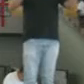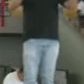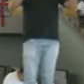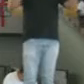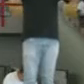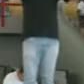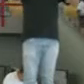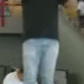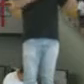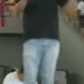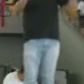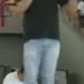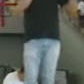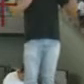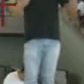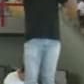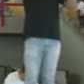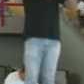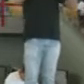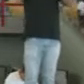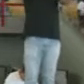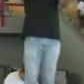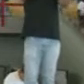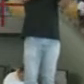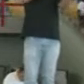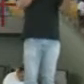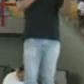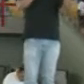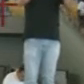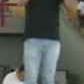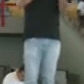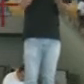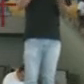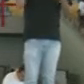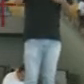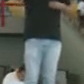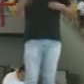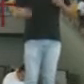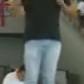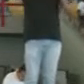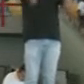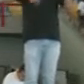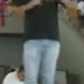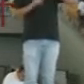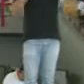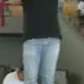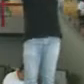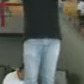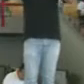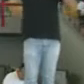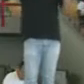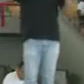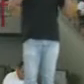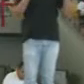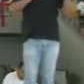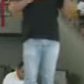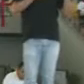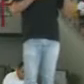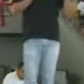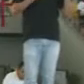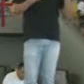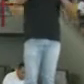dentro do tema, eu não fugi. Como é que eu vou encantá-lo positivamente, né? Como é que eu vou chamar a atenção positivamente dele, encantá-lo?